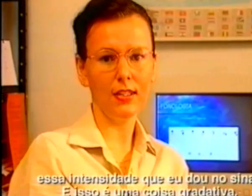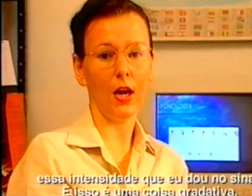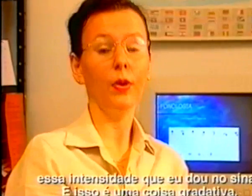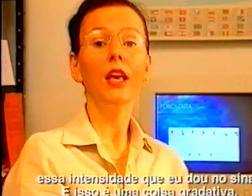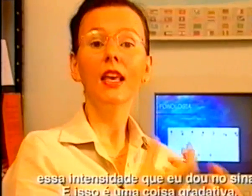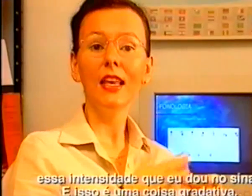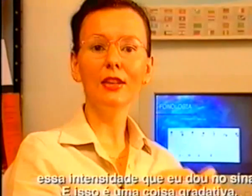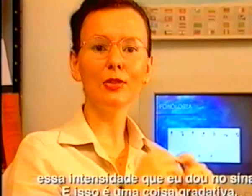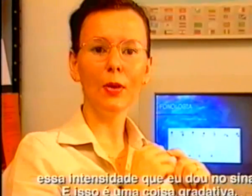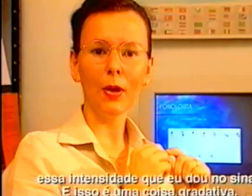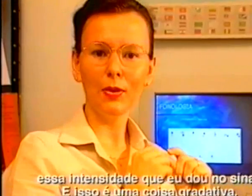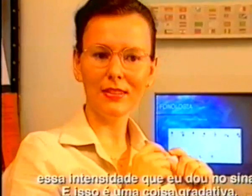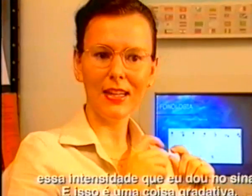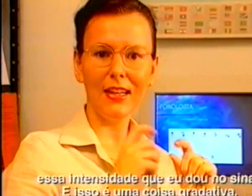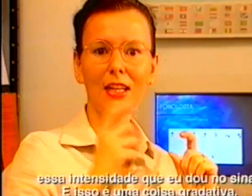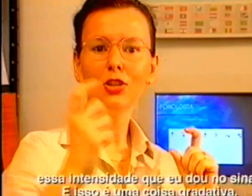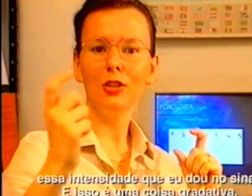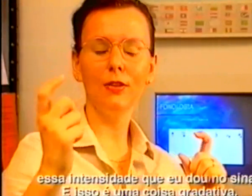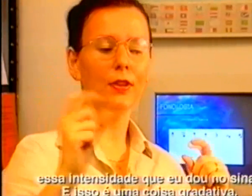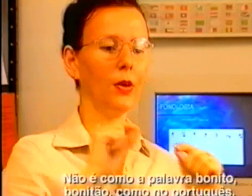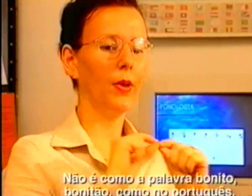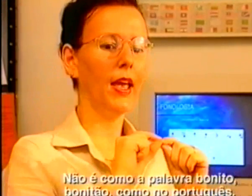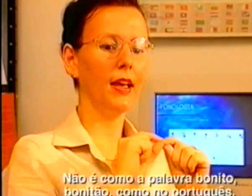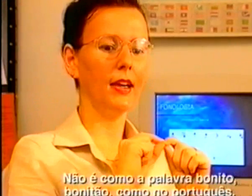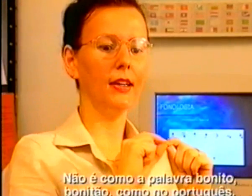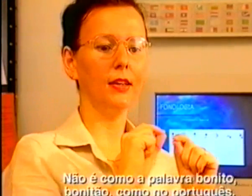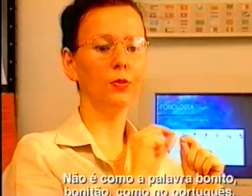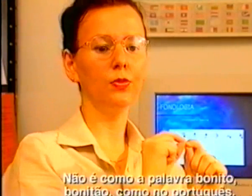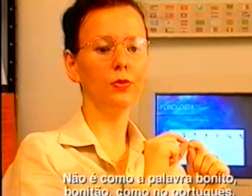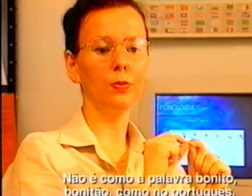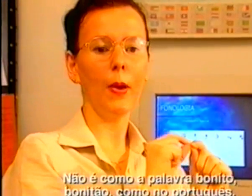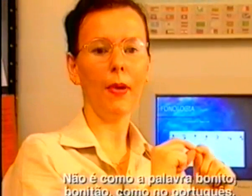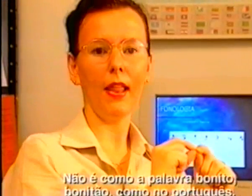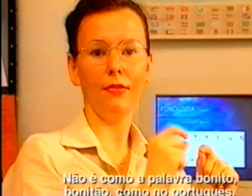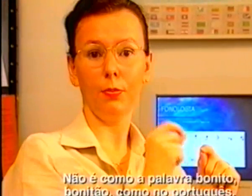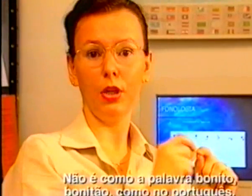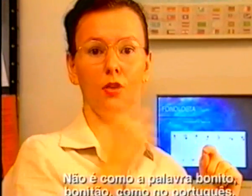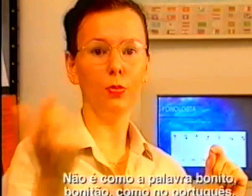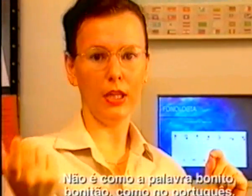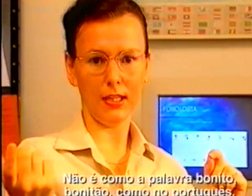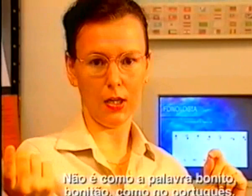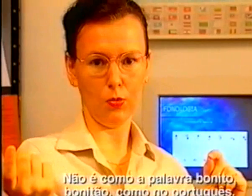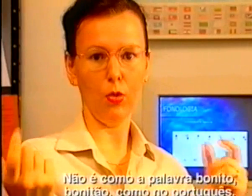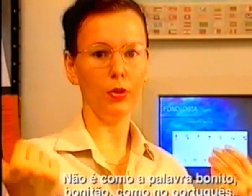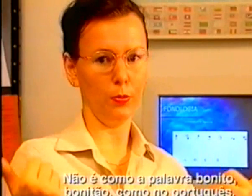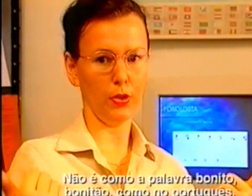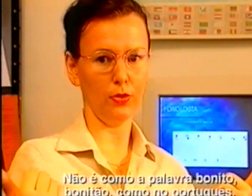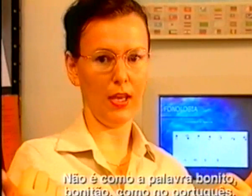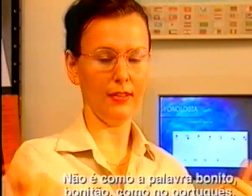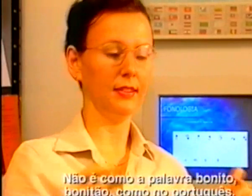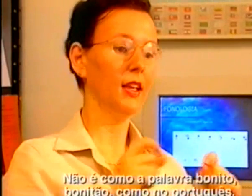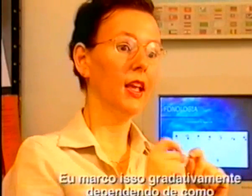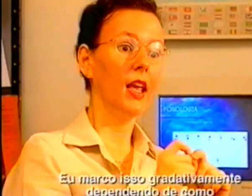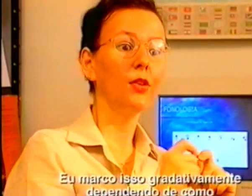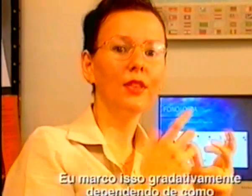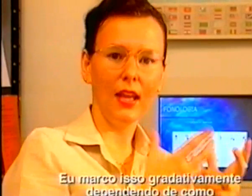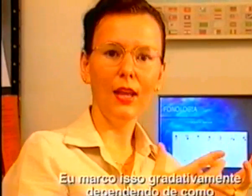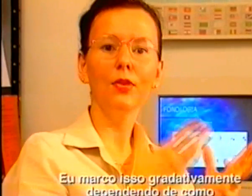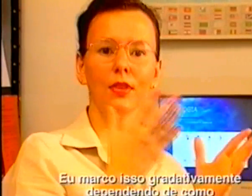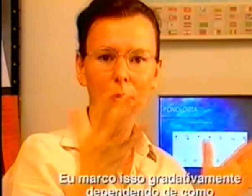no sinal. E isso é uma coisa gradativa, não é uma palavra bonito, bonitão, como no português. Eu tenho